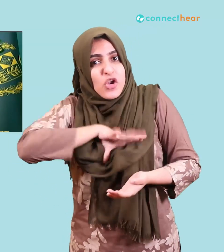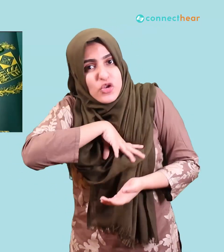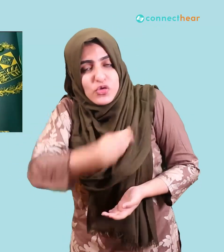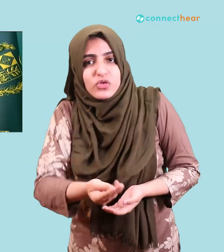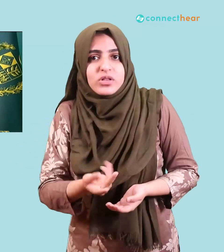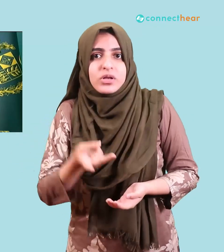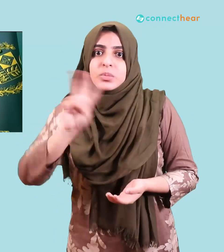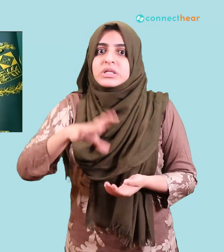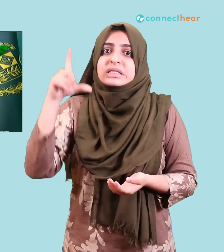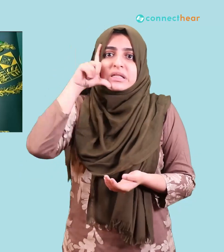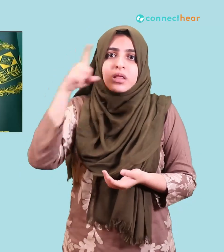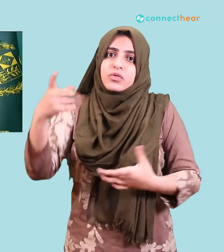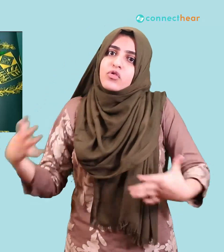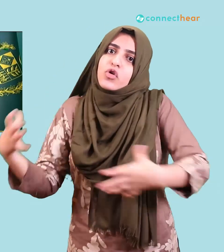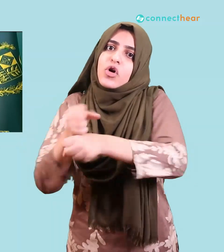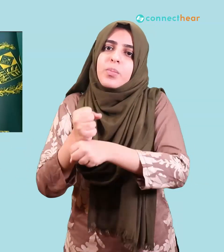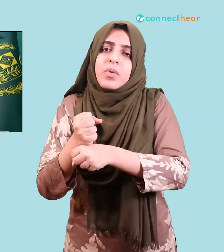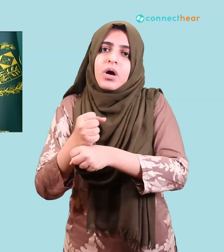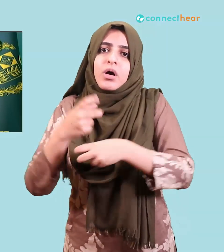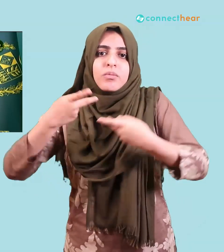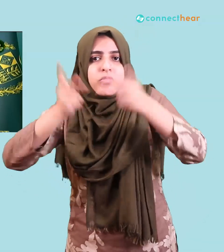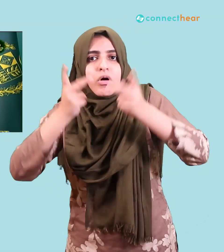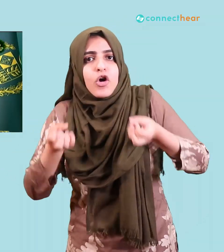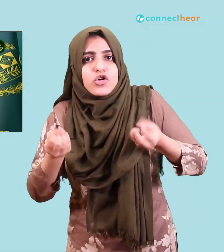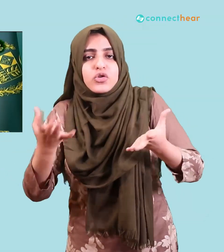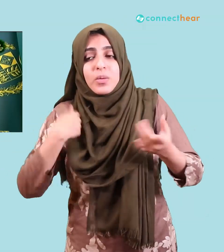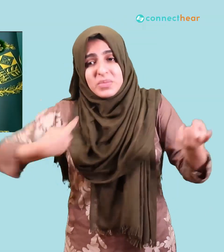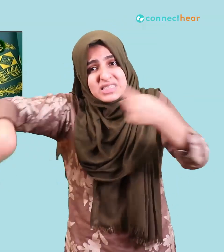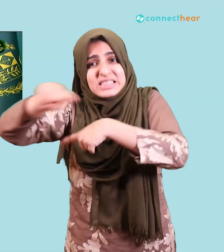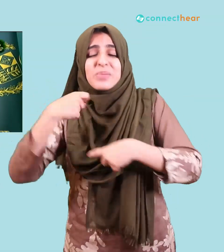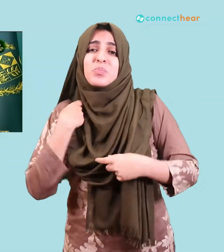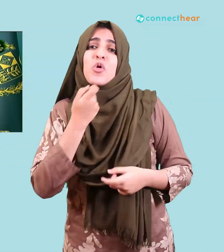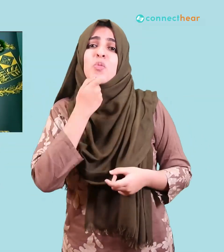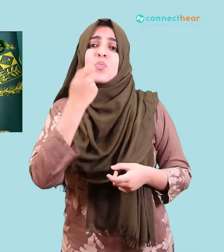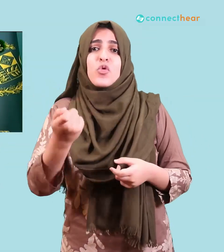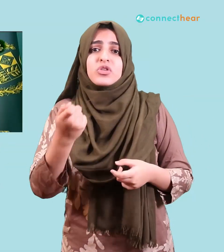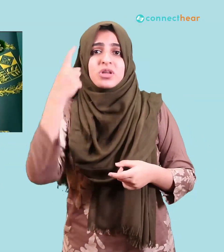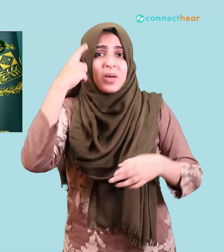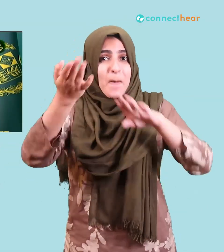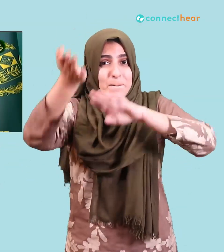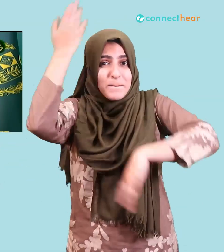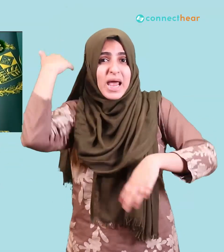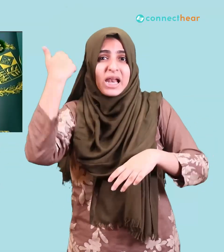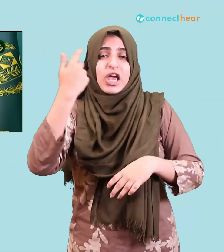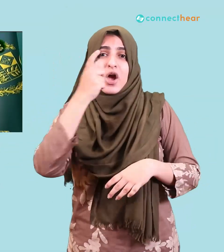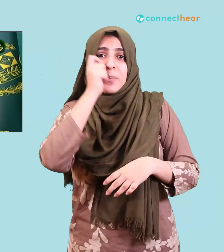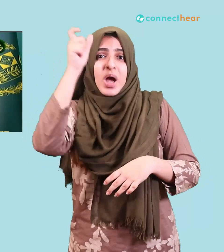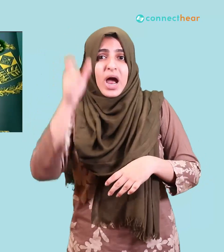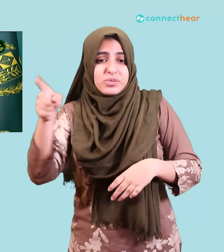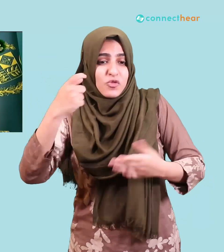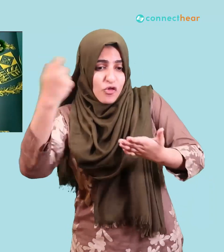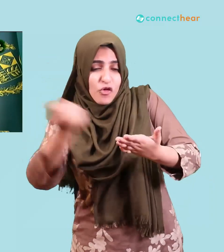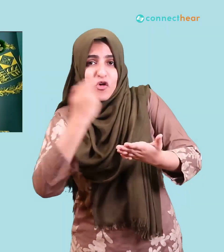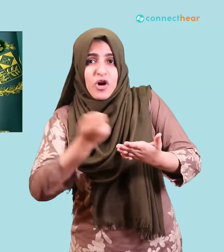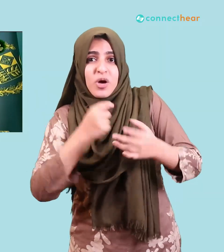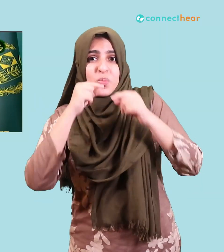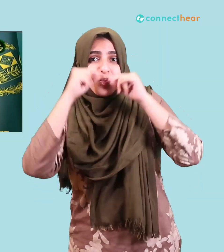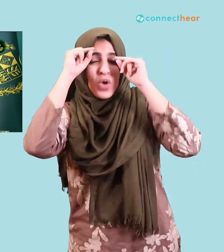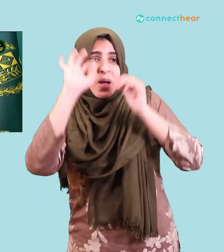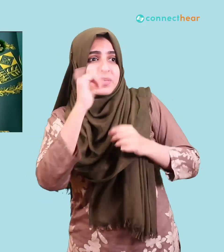وہ نون لیگ. اب ان سے میں پوچھتا ہوں کہ جب یہ سلمان رشدی نے کتاب لکھی تھی تو